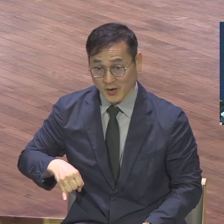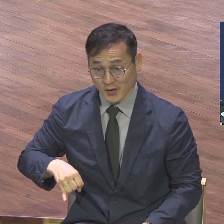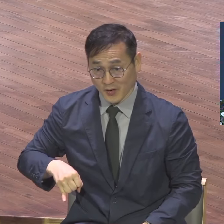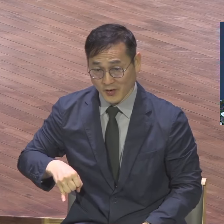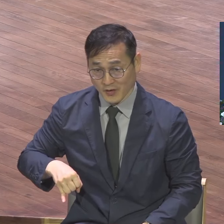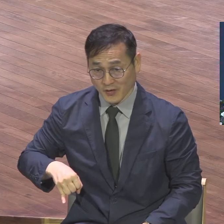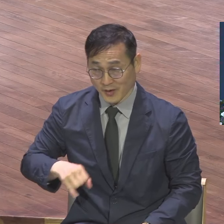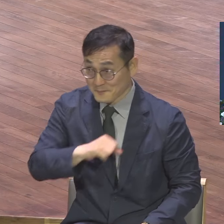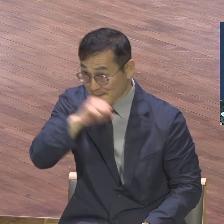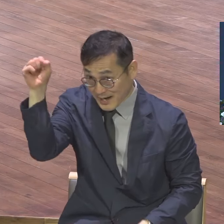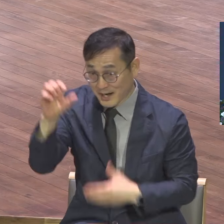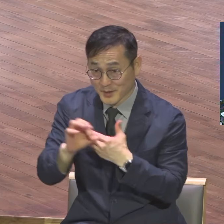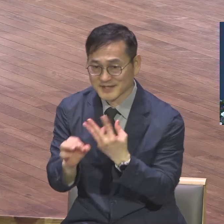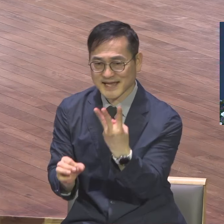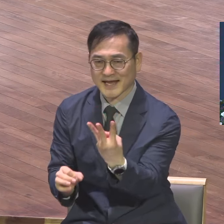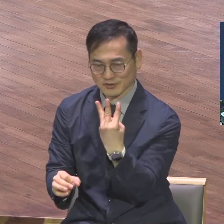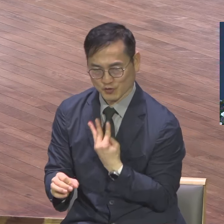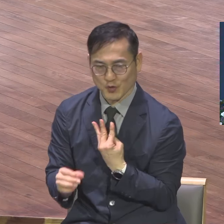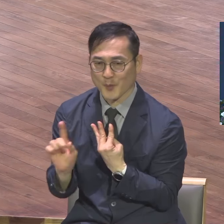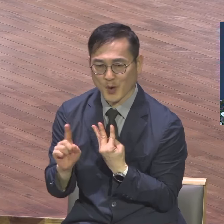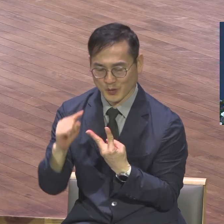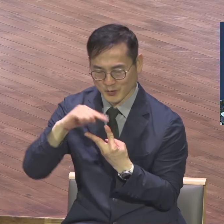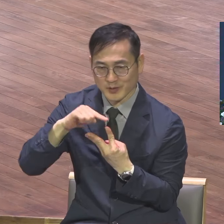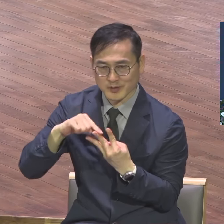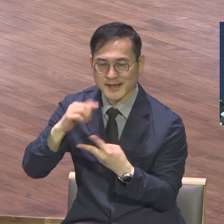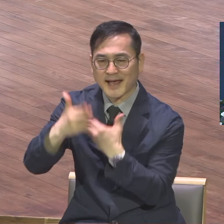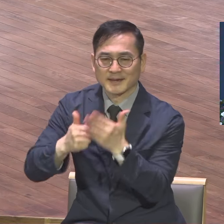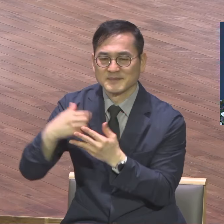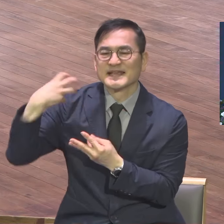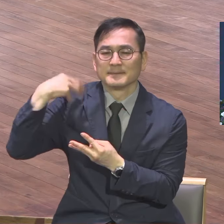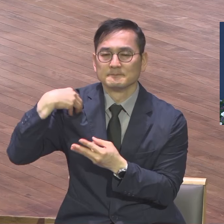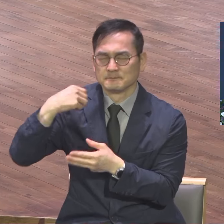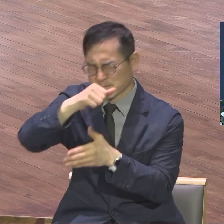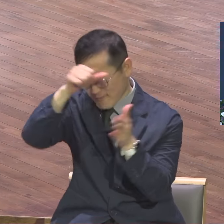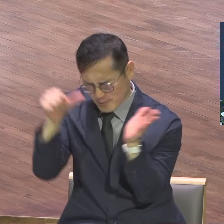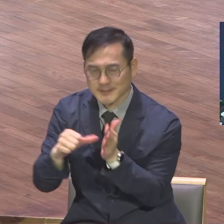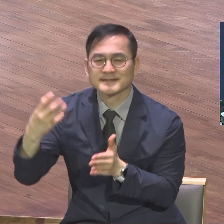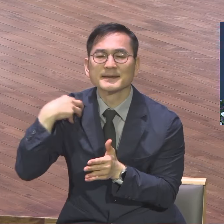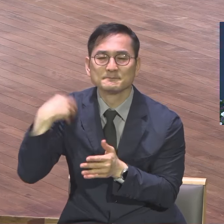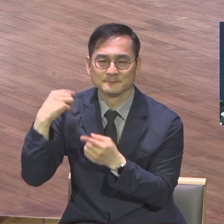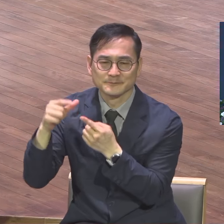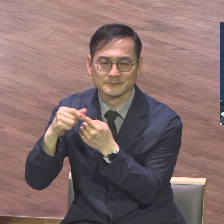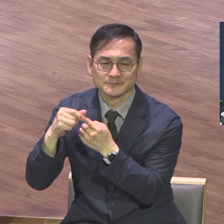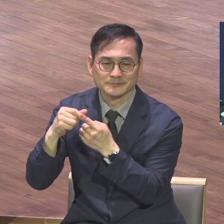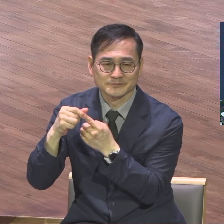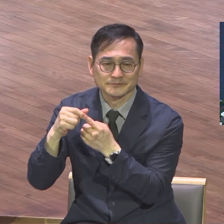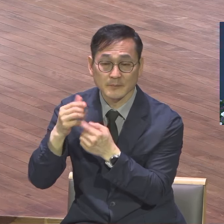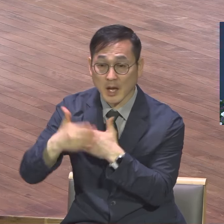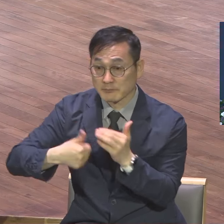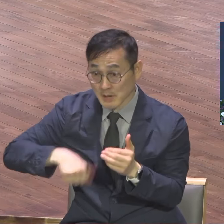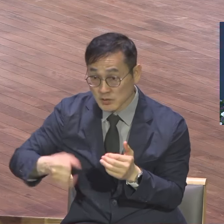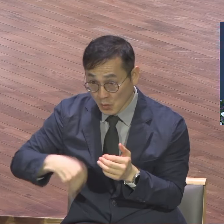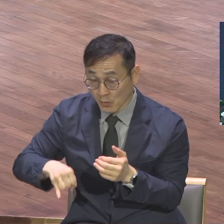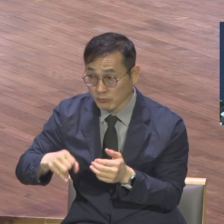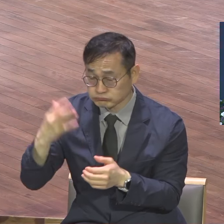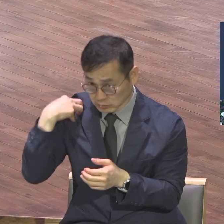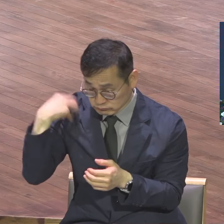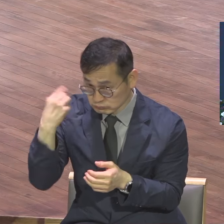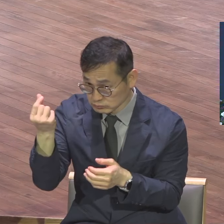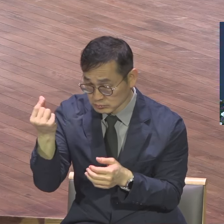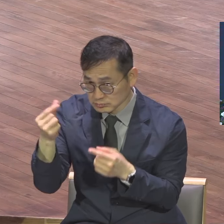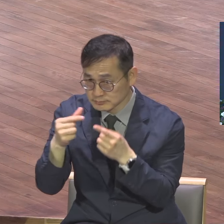신분이 주어졌어요. 뭐가 이게 뭐냐? 하나님이 책임져 주세요. 아멘. 책임, 하나님 자녀이기 때문에 책임져